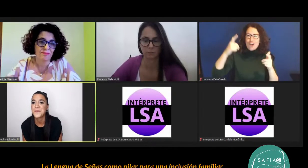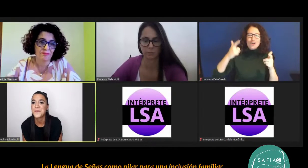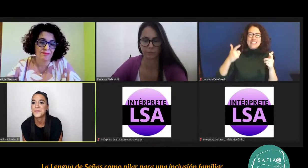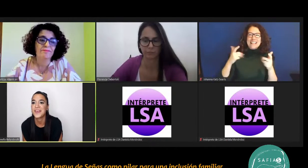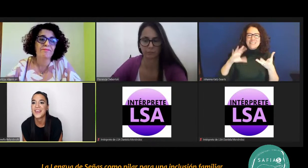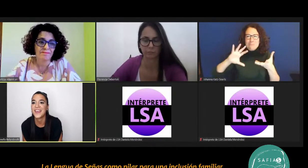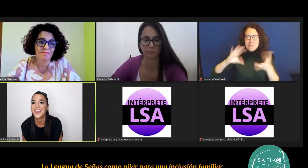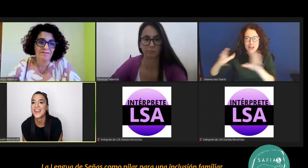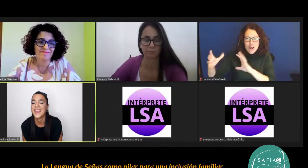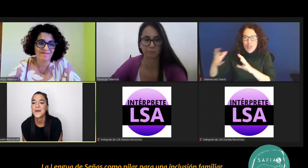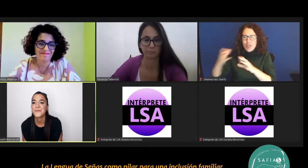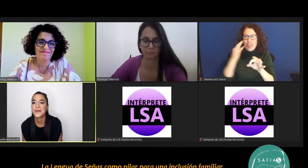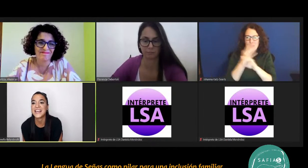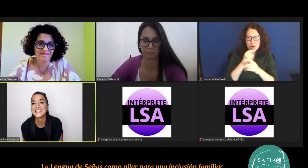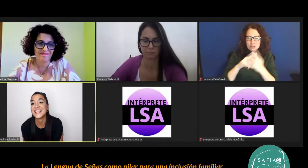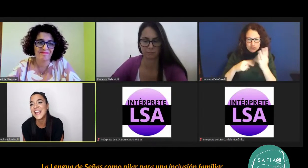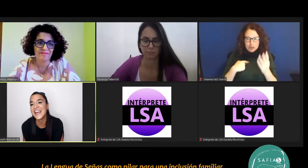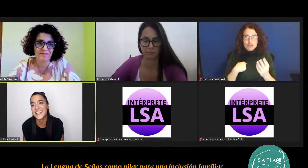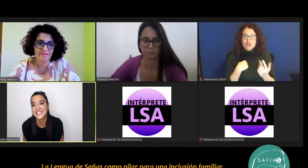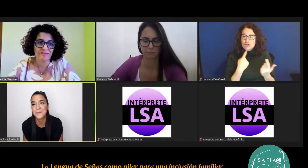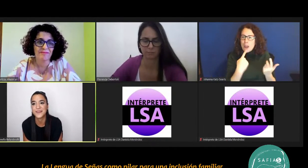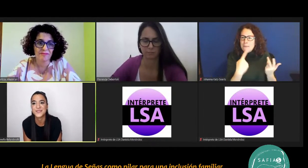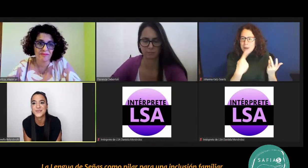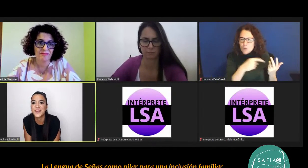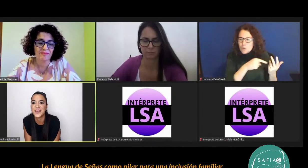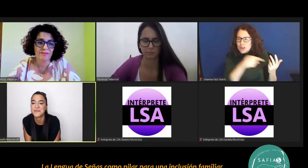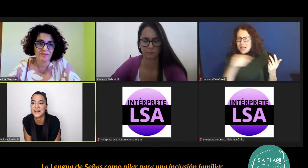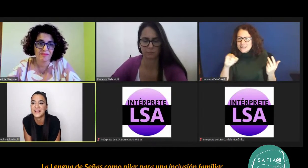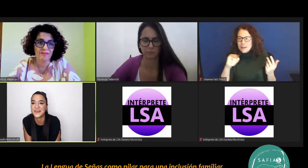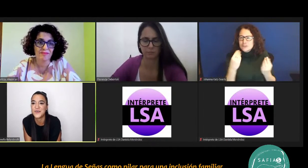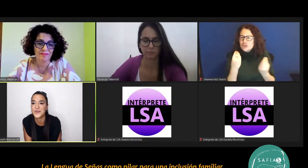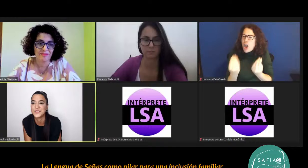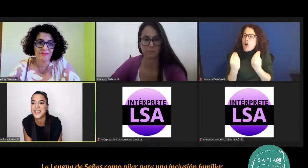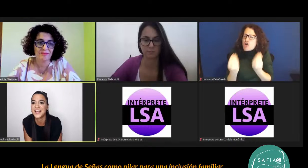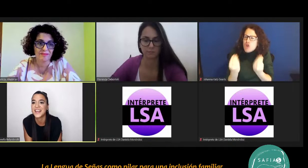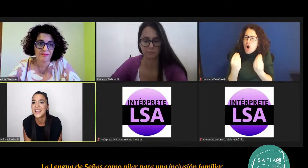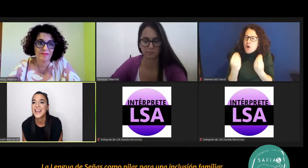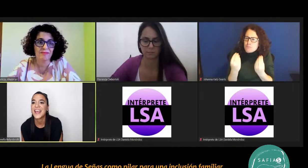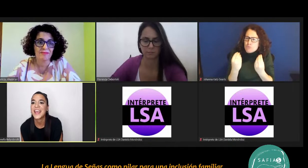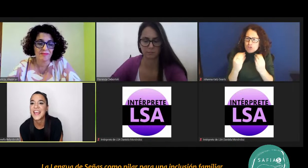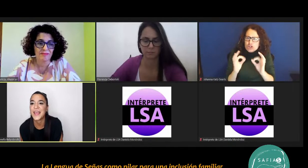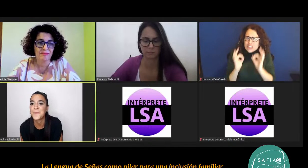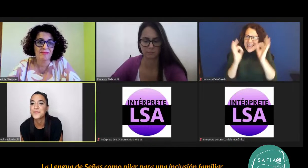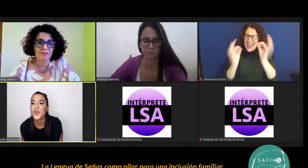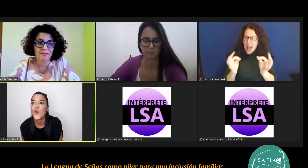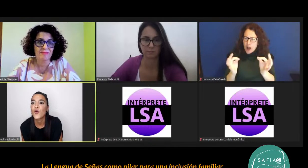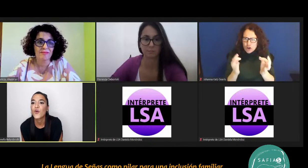diversidad. Las ideas de esas personas me faltaba conocer,